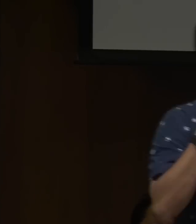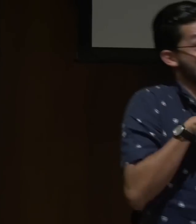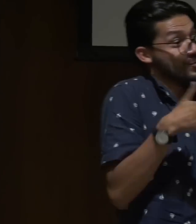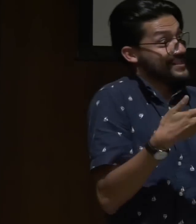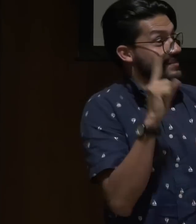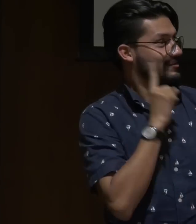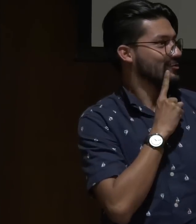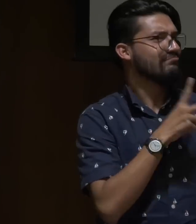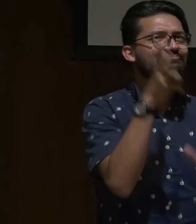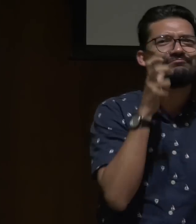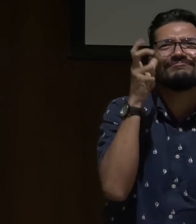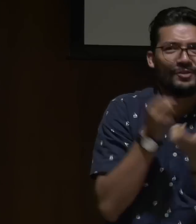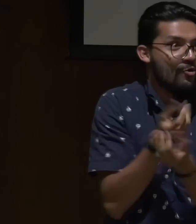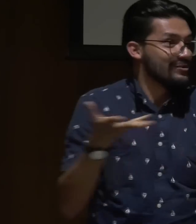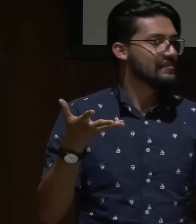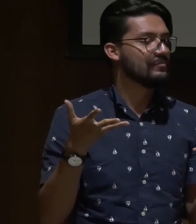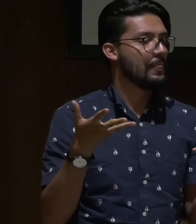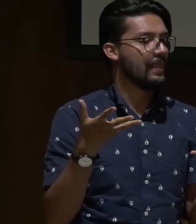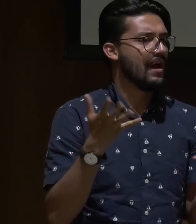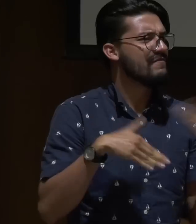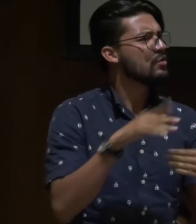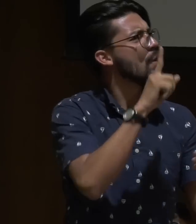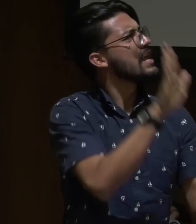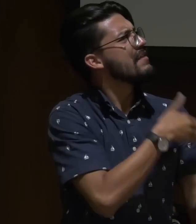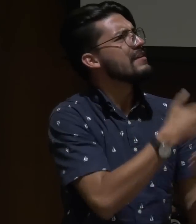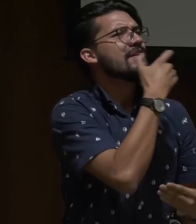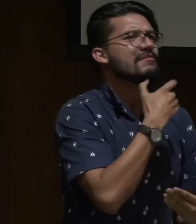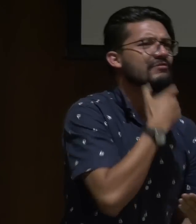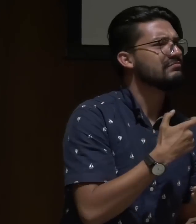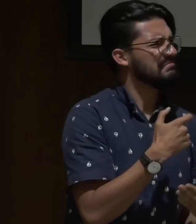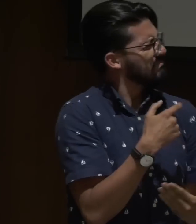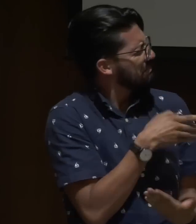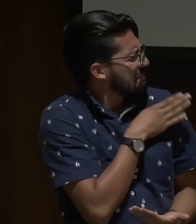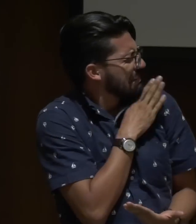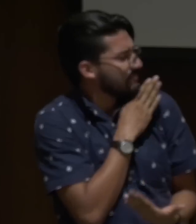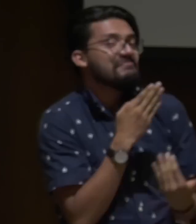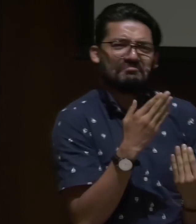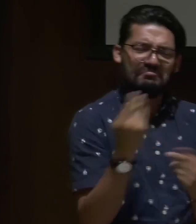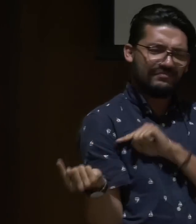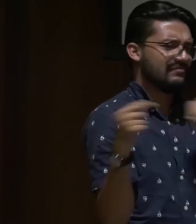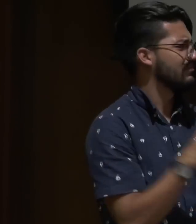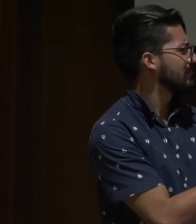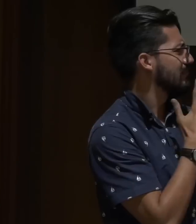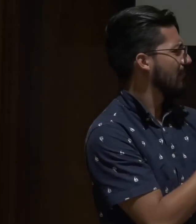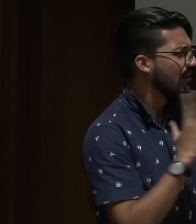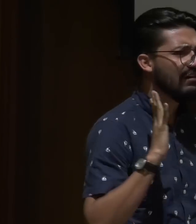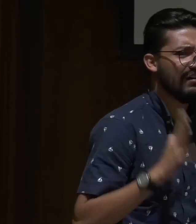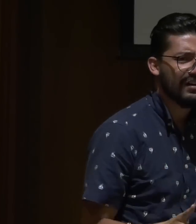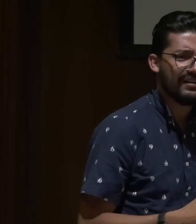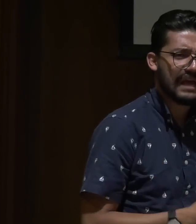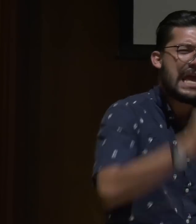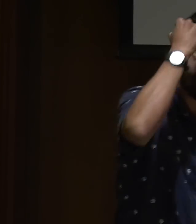una persona que no veía, pudo componer esto y fue tan famoso, y cómo nosotros nos podemos sentir también inspirados en eso. Al